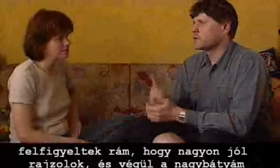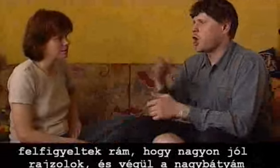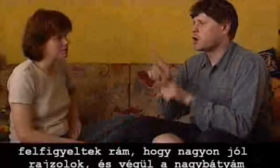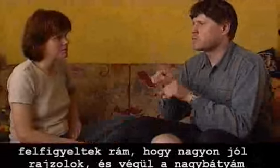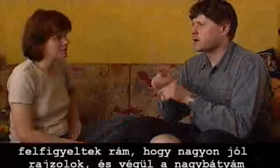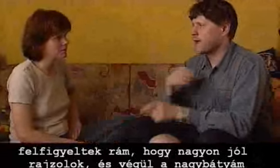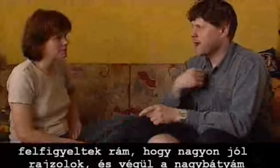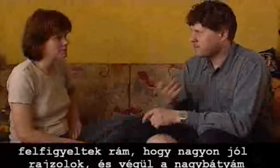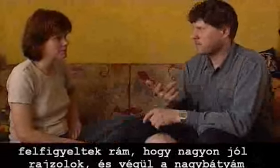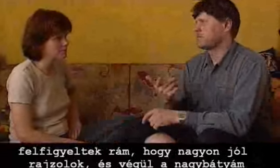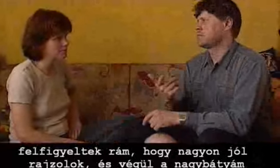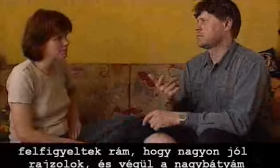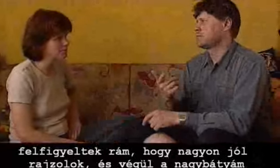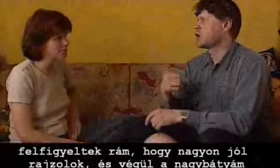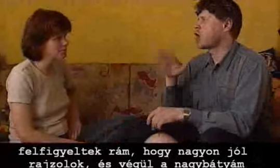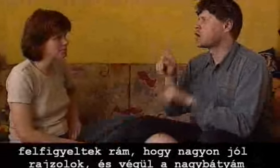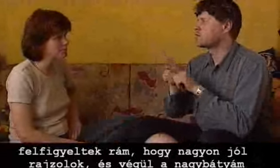És végül